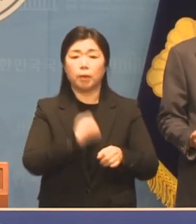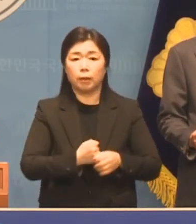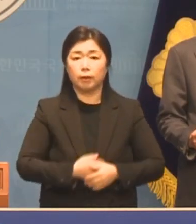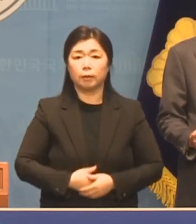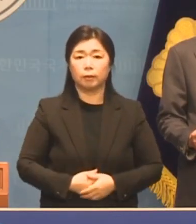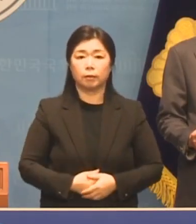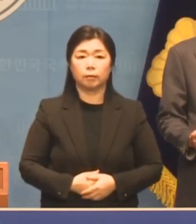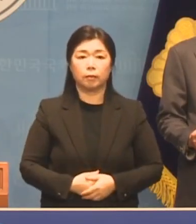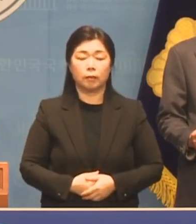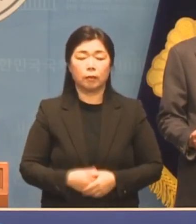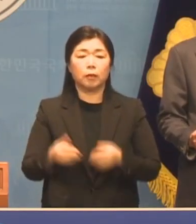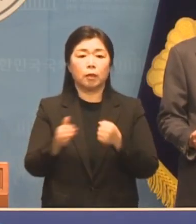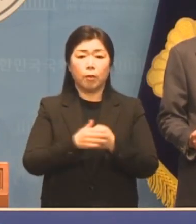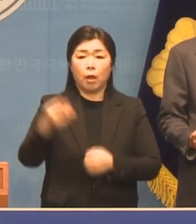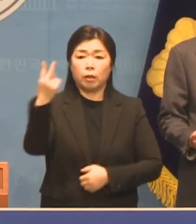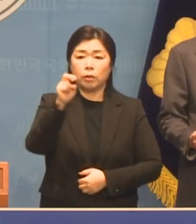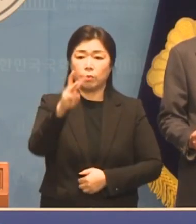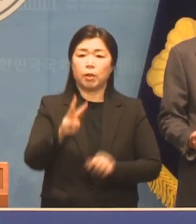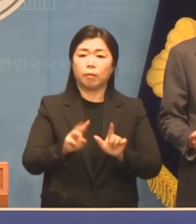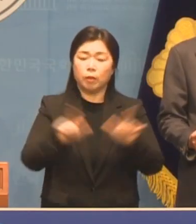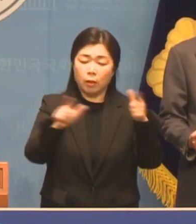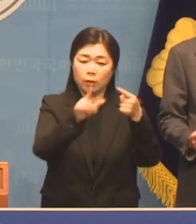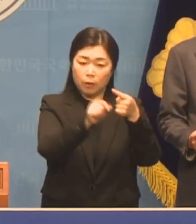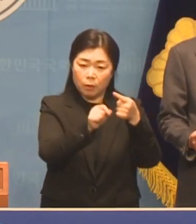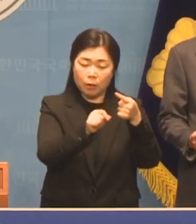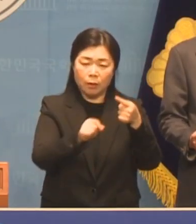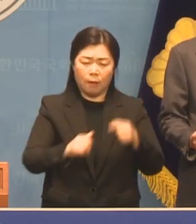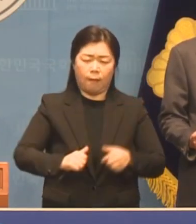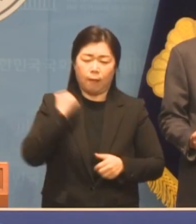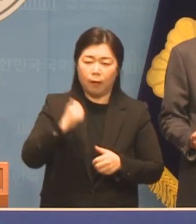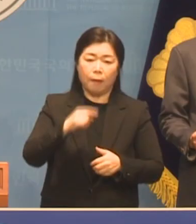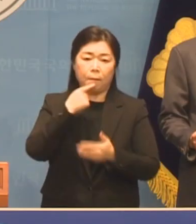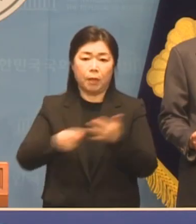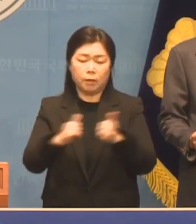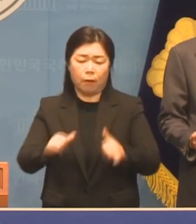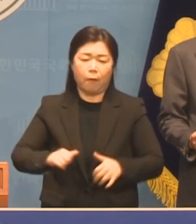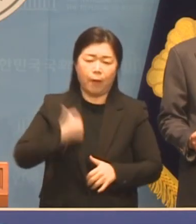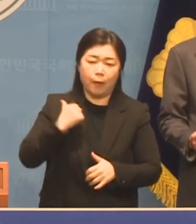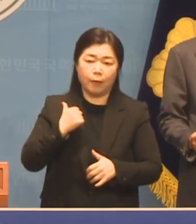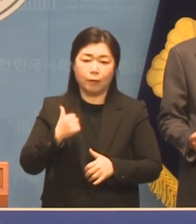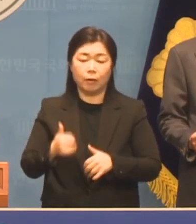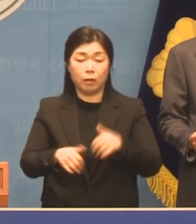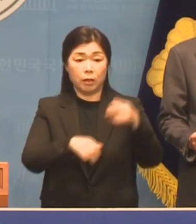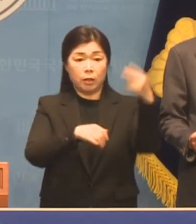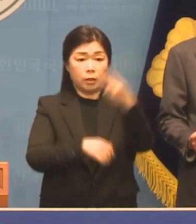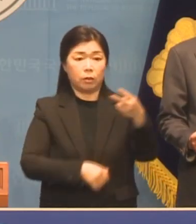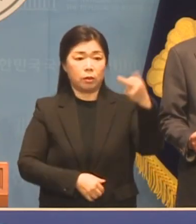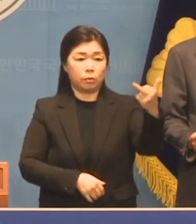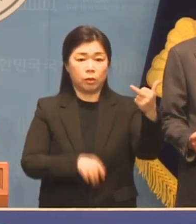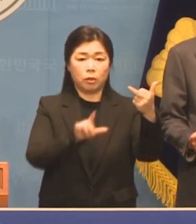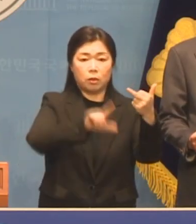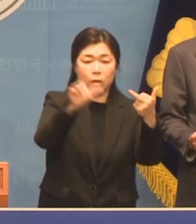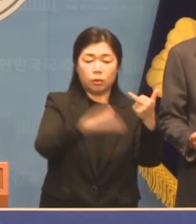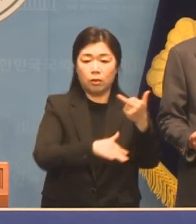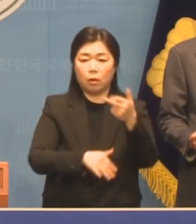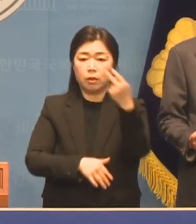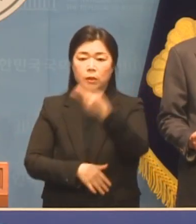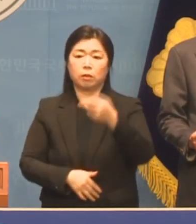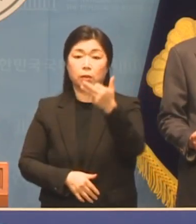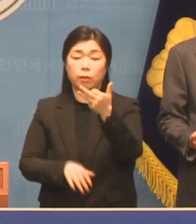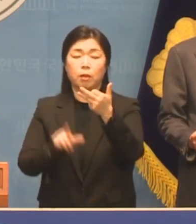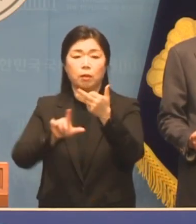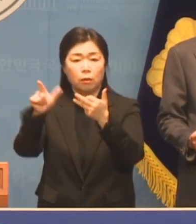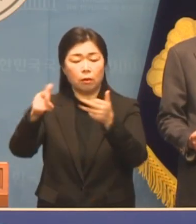것입니다. 이에 2023년 1일경 격분한 피해자들은 2017년 1월 초경부터